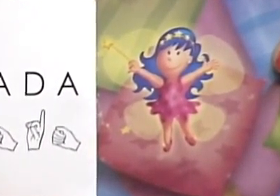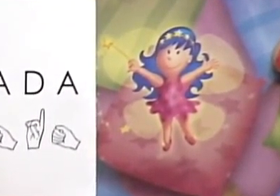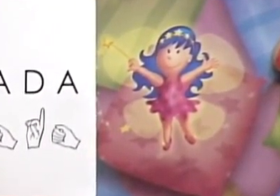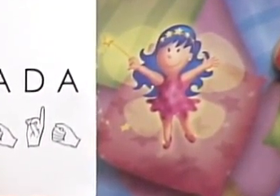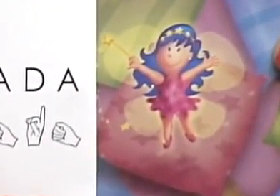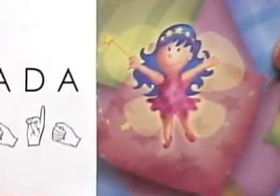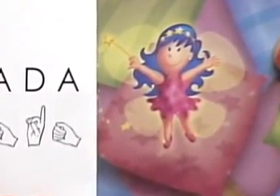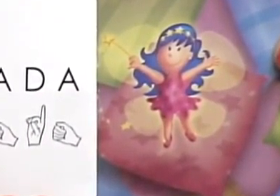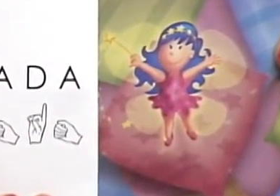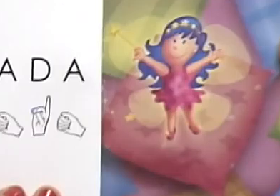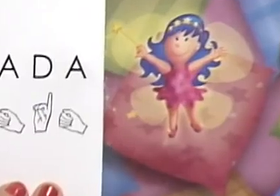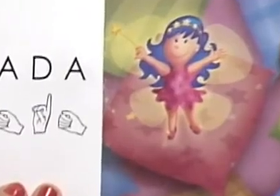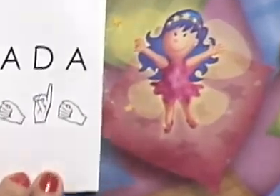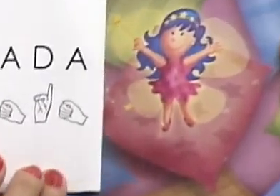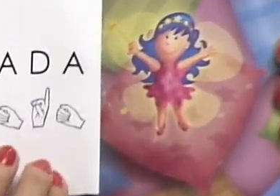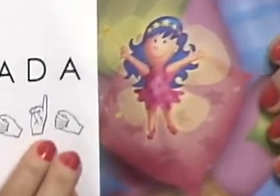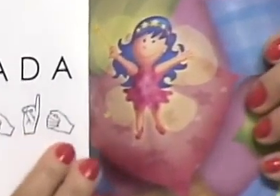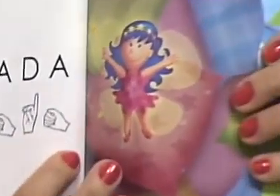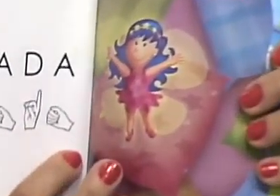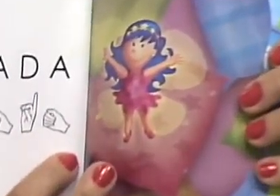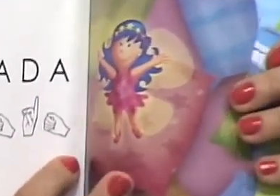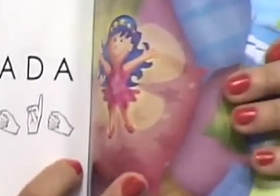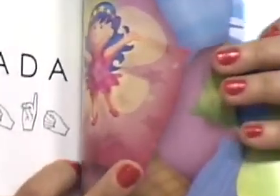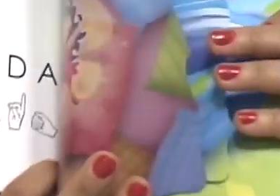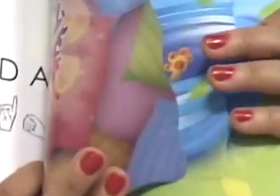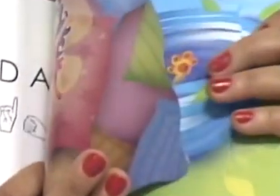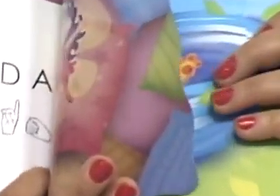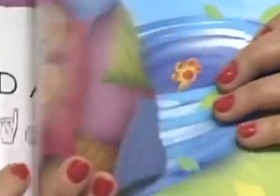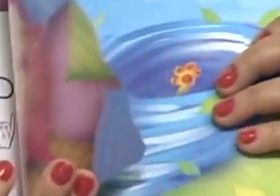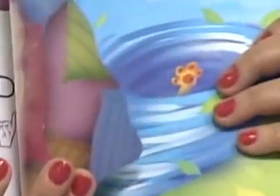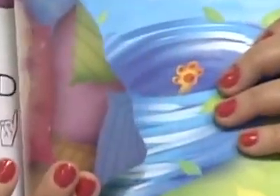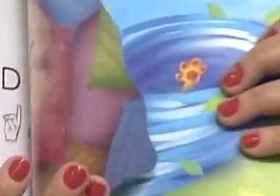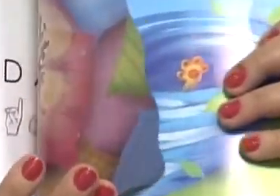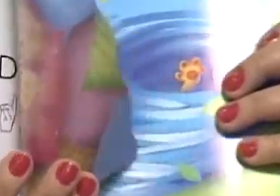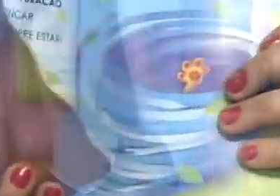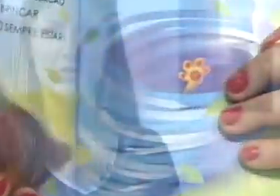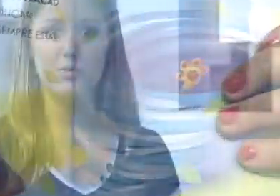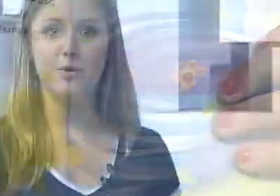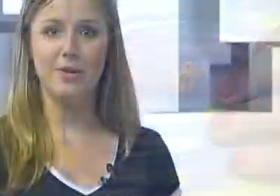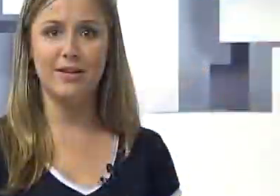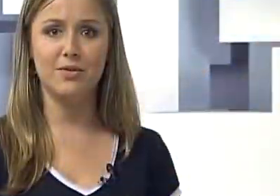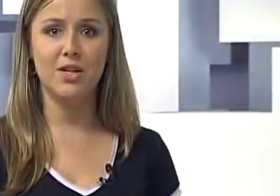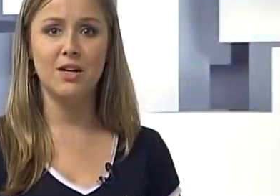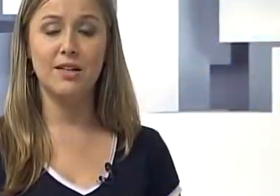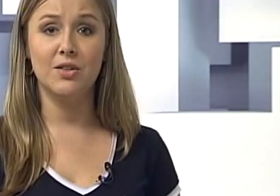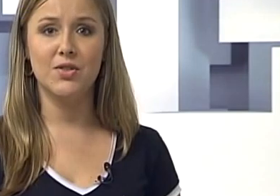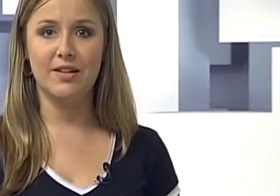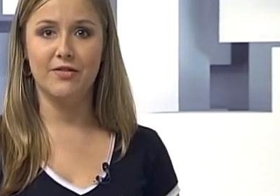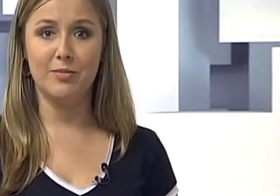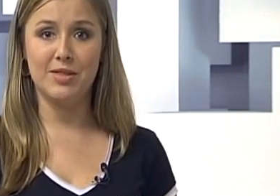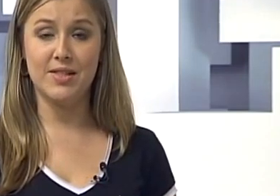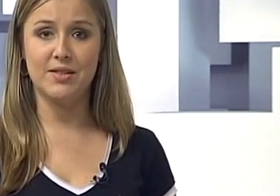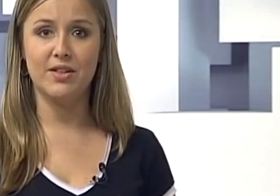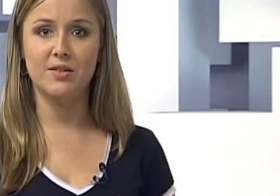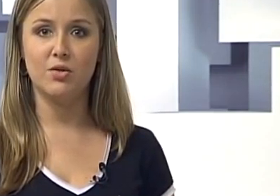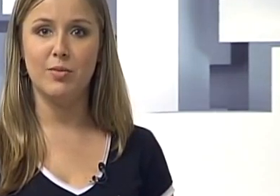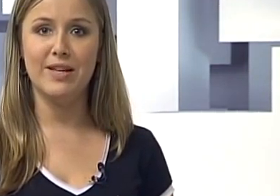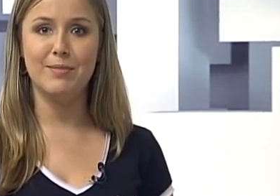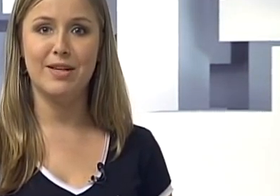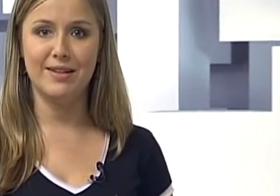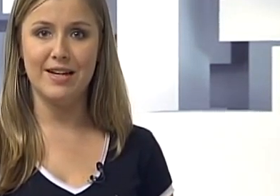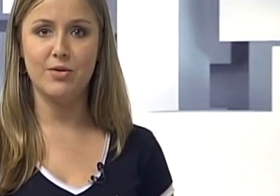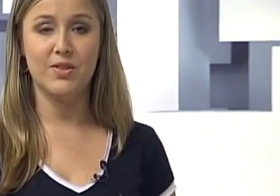abrimos... encontramos a palavra fada. Essa questão da descoberta de uma palavra dentro da outra, logo nos primeiros anos ali da alfabetização, a